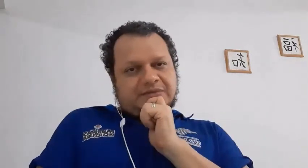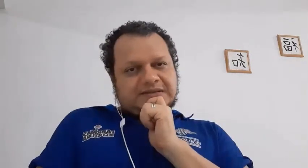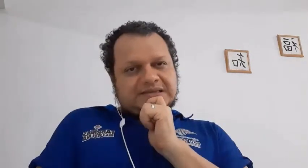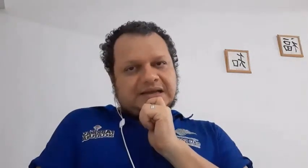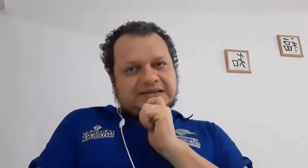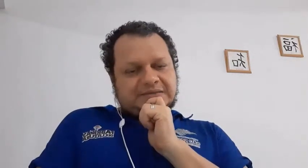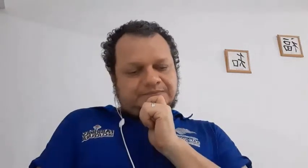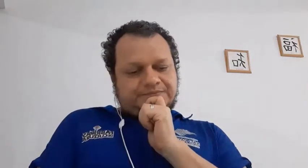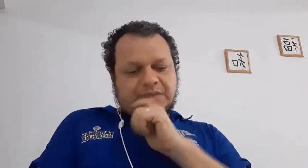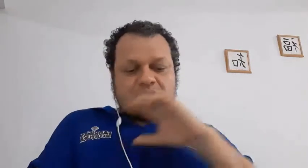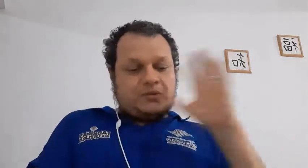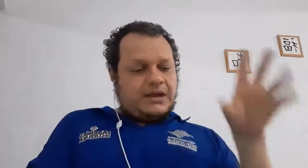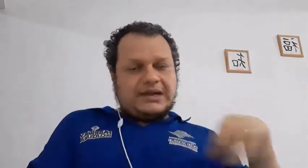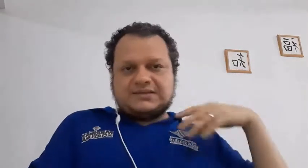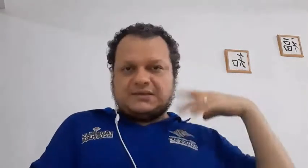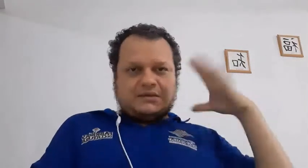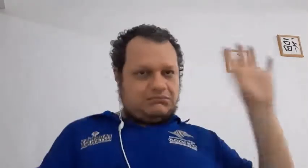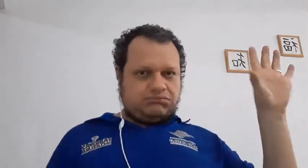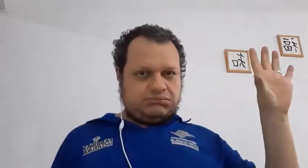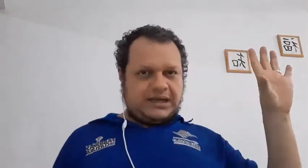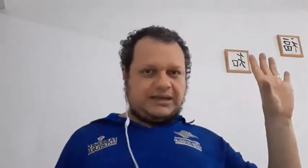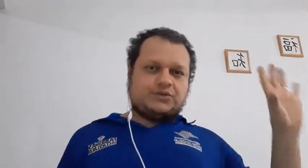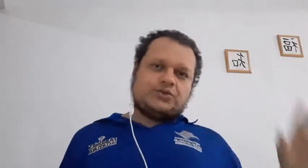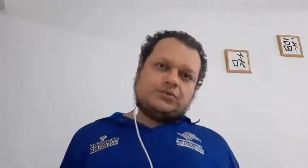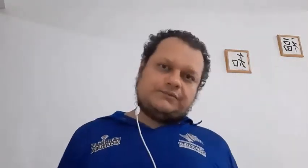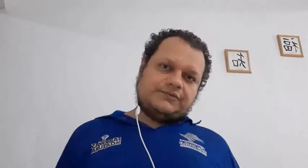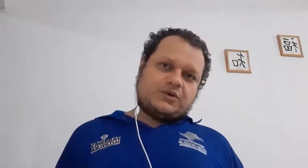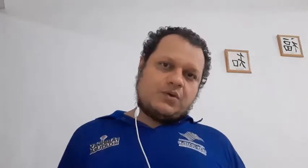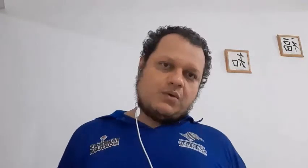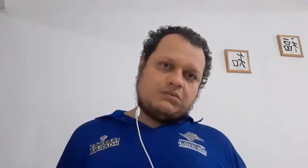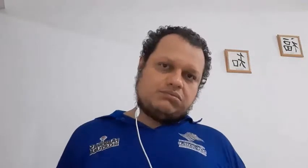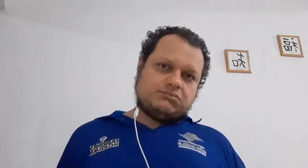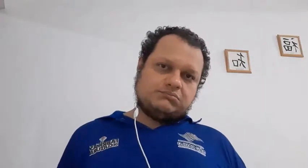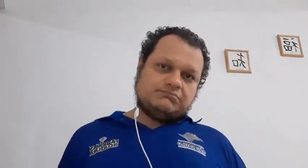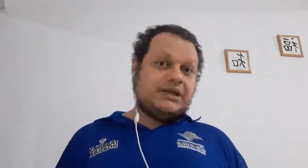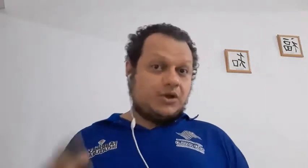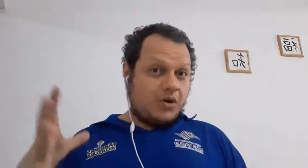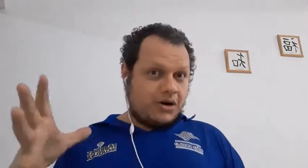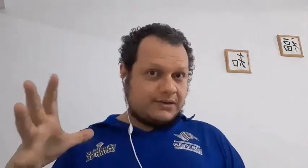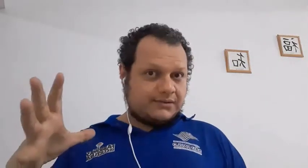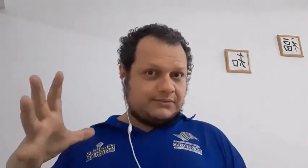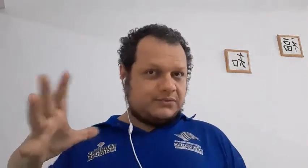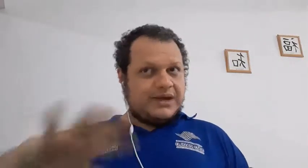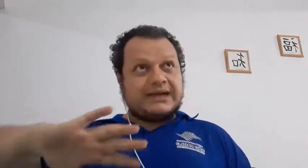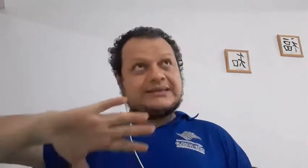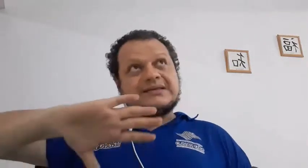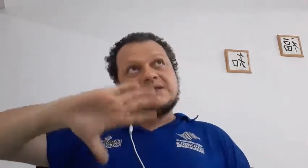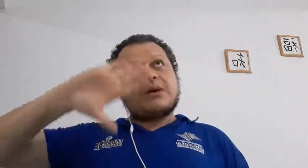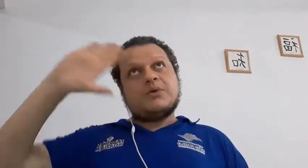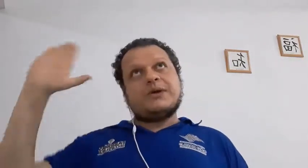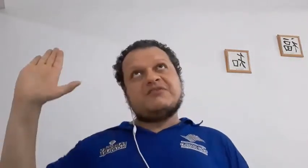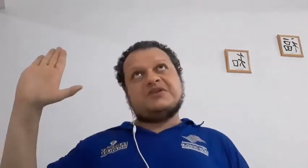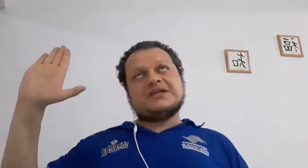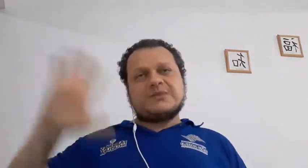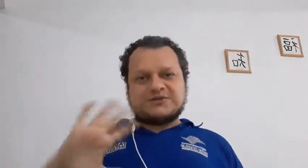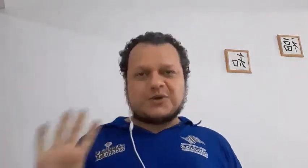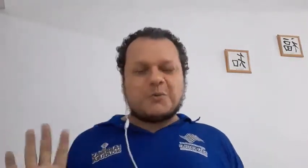alfabetizadas e tudo mais. E aí tudo ficou melhor Não é que tá assim uma mil maravilhas, mas ficou